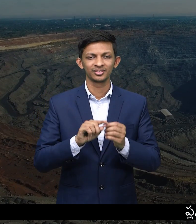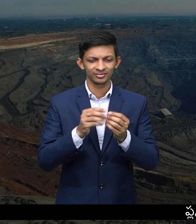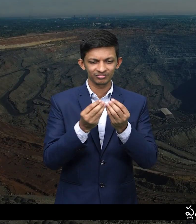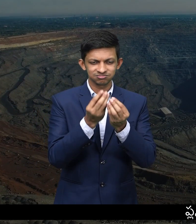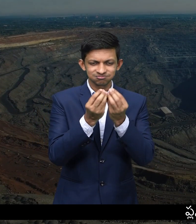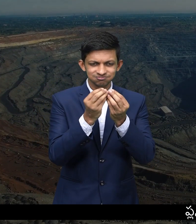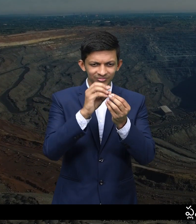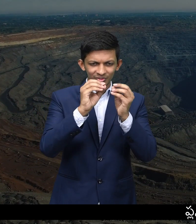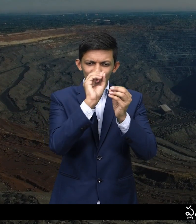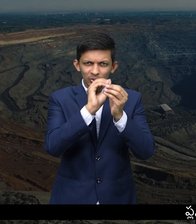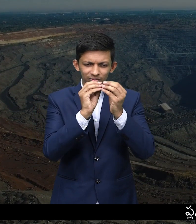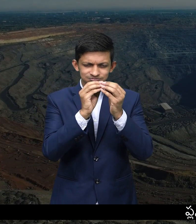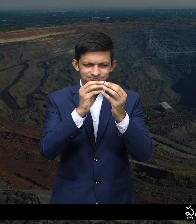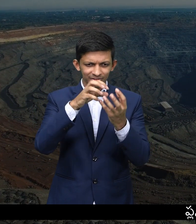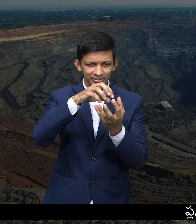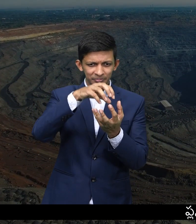ప్లవన ప్రక్రియ,